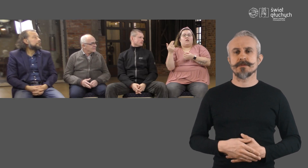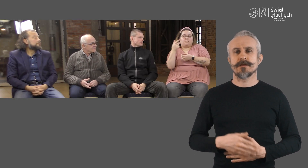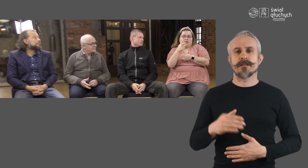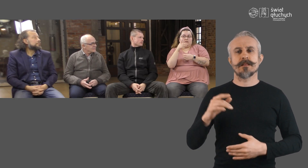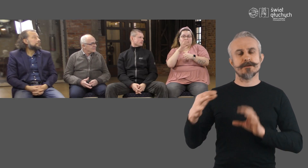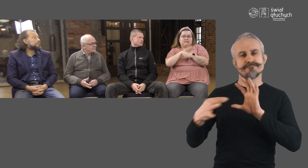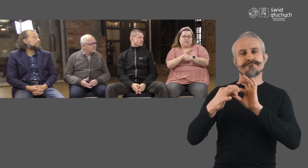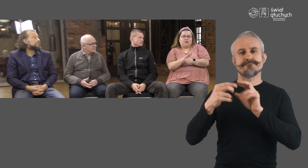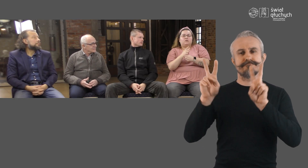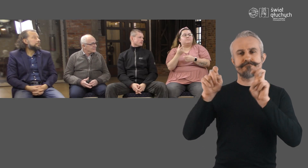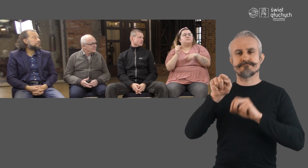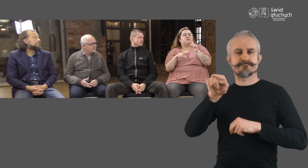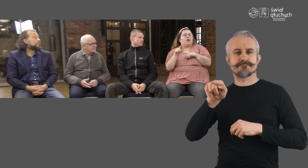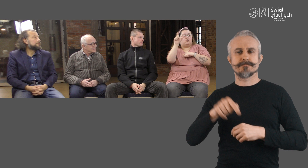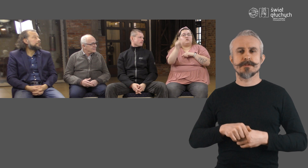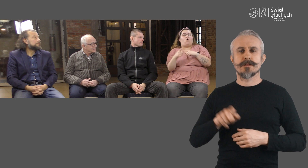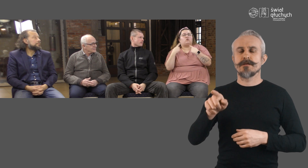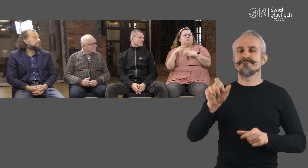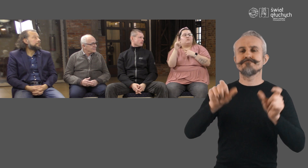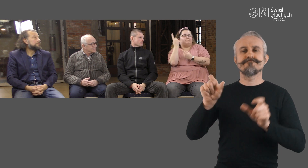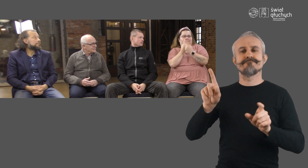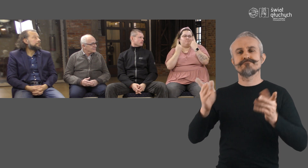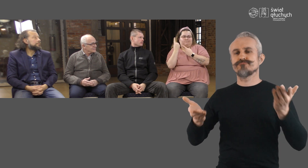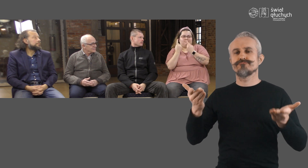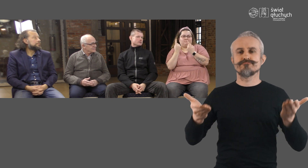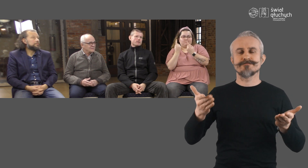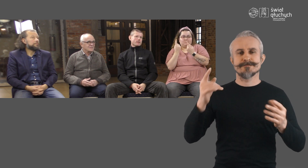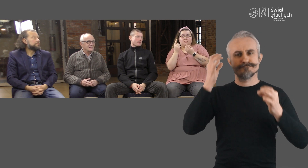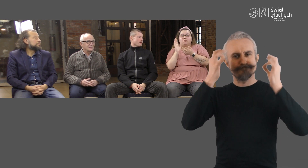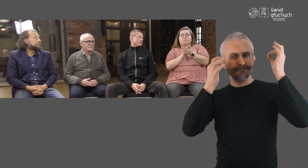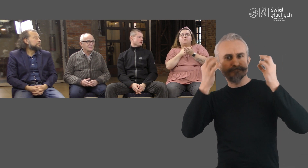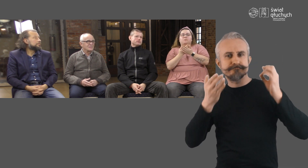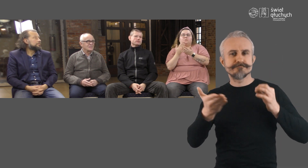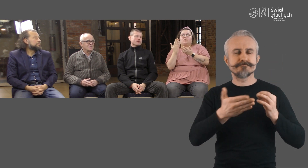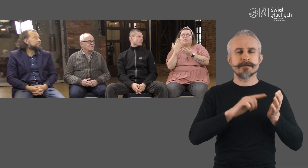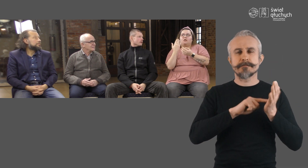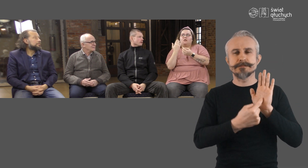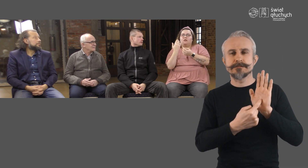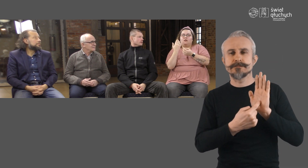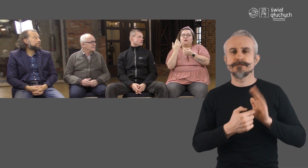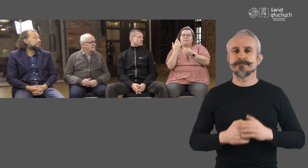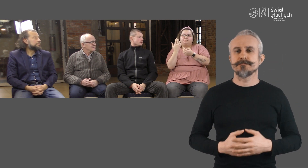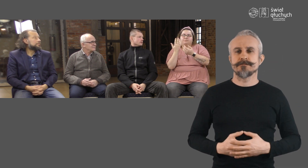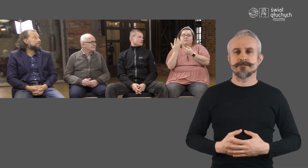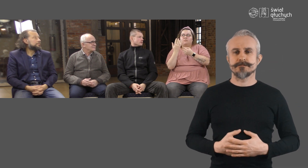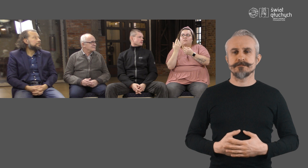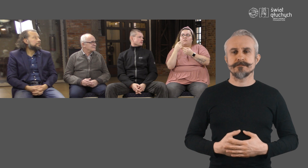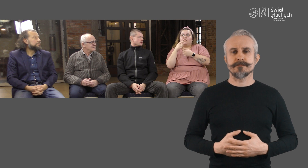Tak. Ja chciałam nawiązać do tematu dyskryminacji. To tak naprawdę zależy od osoby, co ona o tym